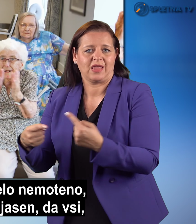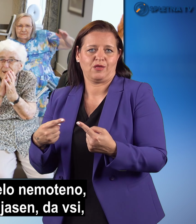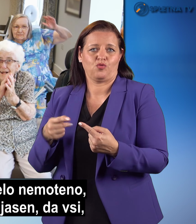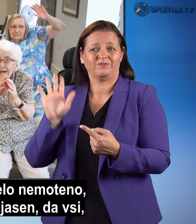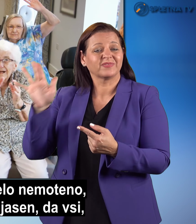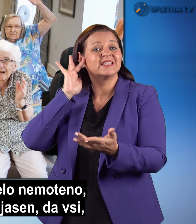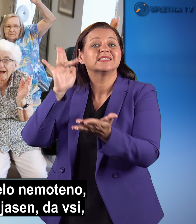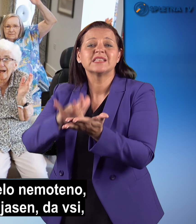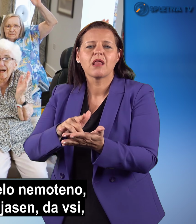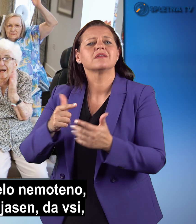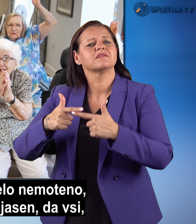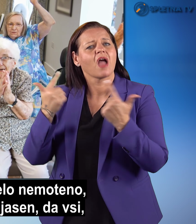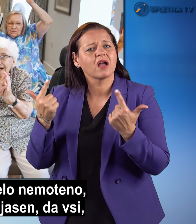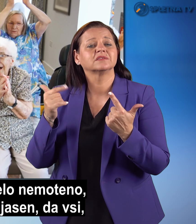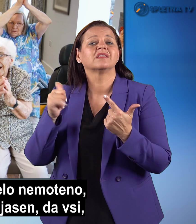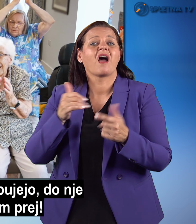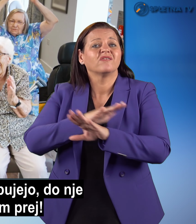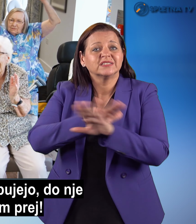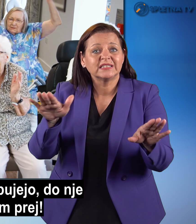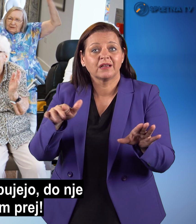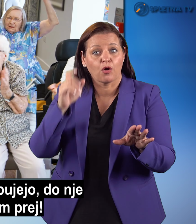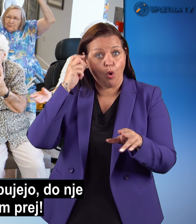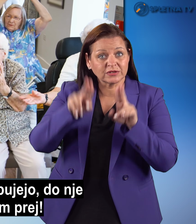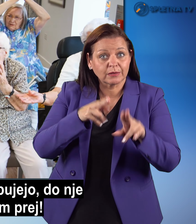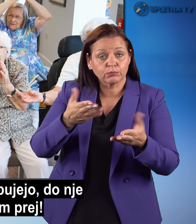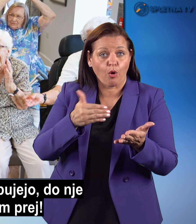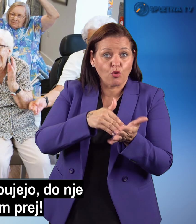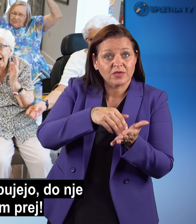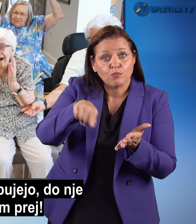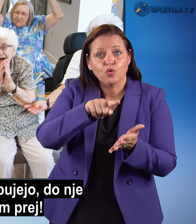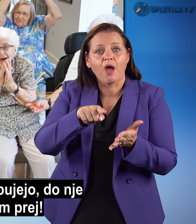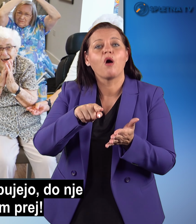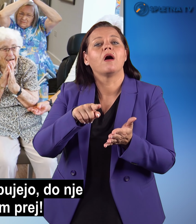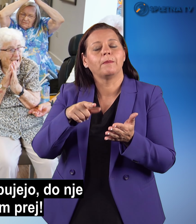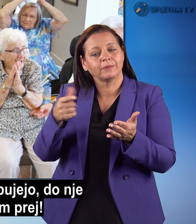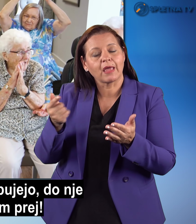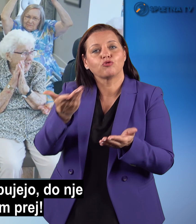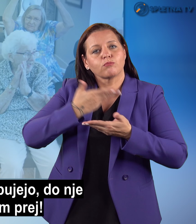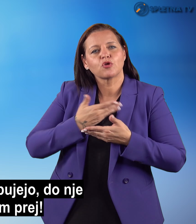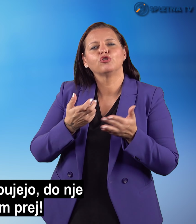cilj jasen, da vsi, ki oskrbo potrebujejo, do nje pridejo čim prej.